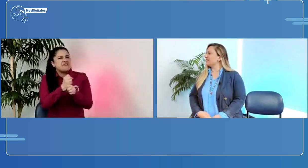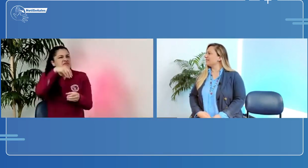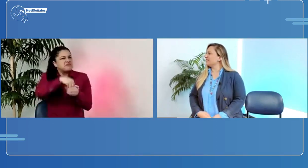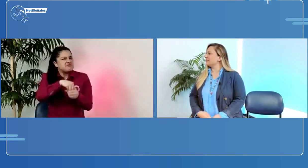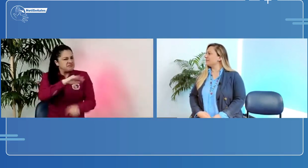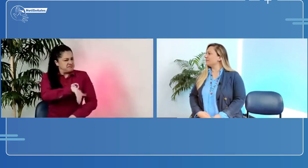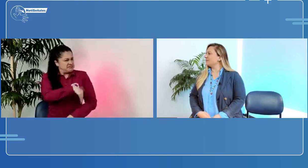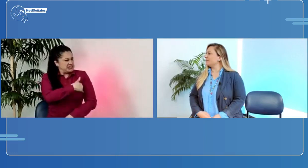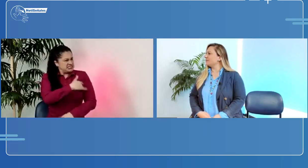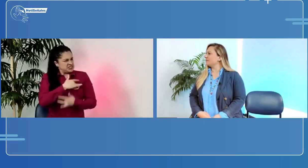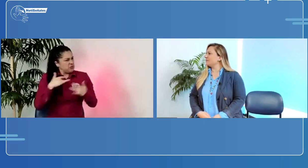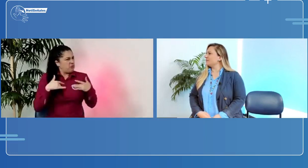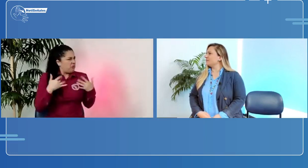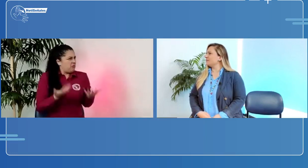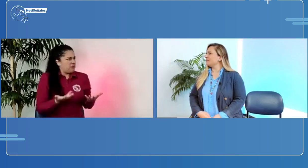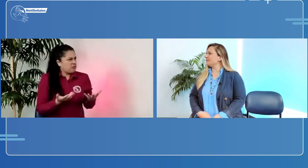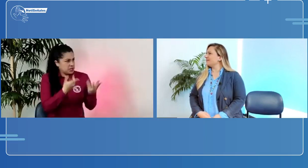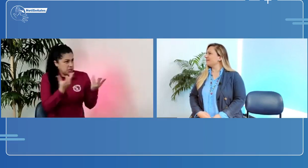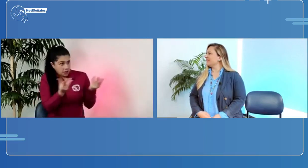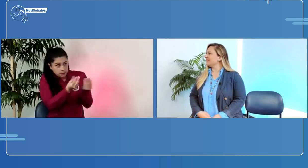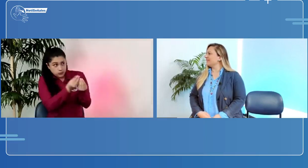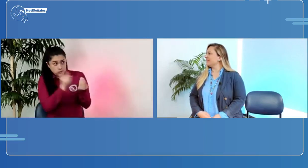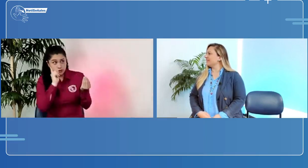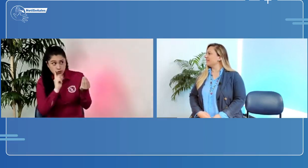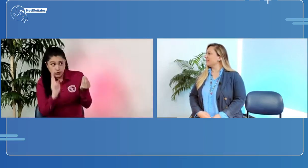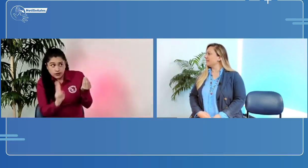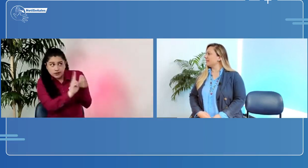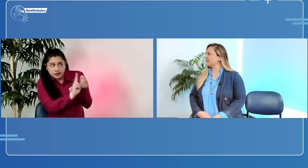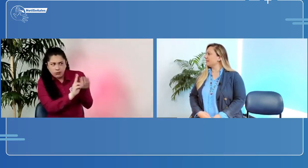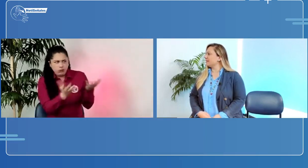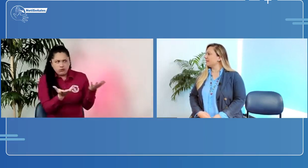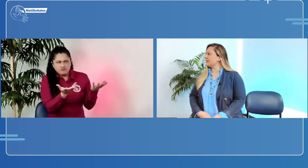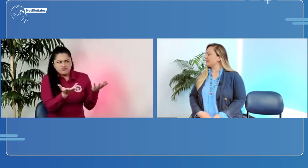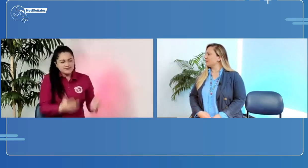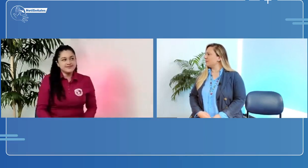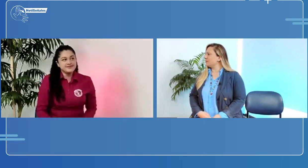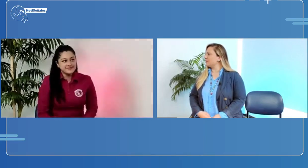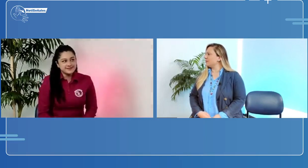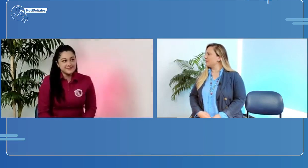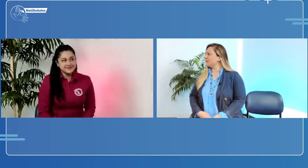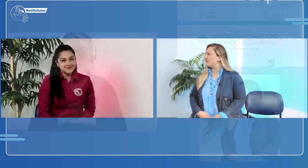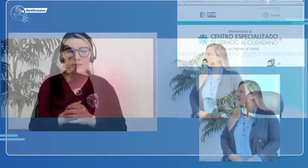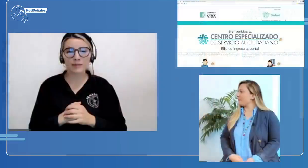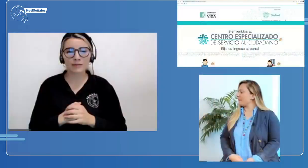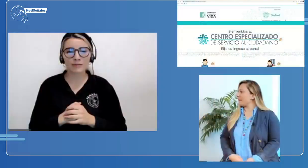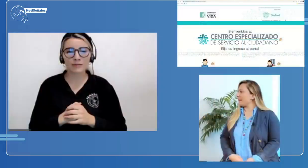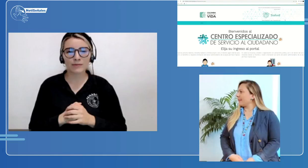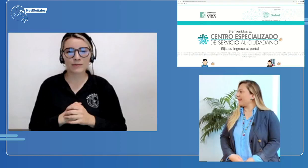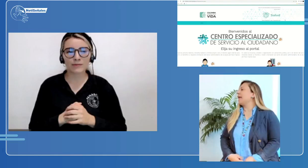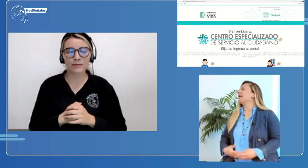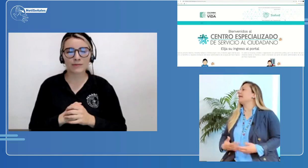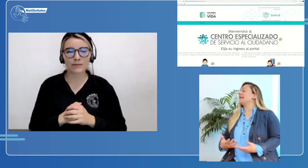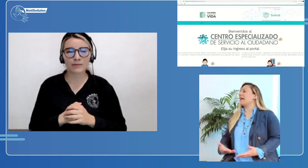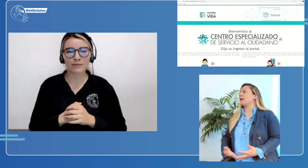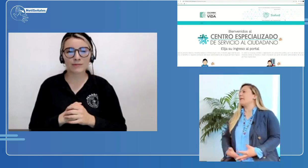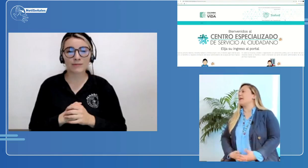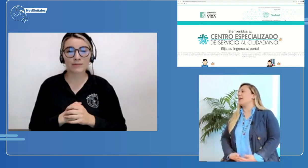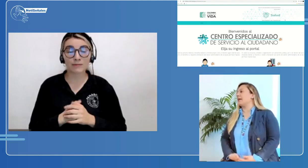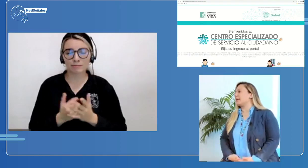del ministerio, ¿qué ocupas? ¿Cuál es tu ocupación? ¿Tú estás todo el tiempo con las personas sordas? Claro que sí, y gracias